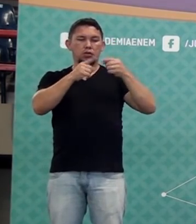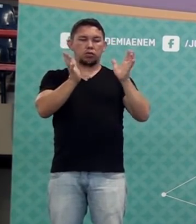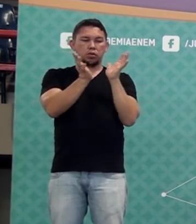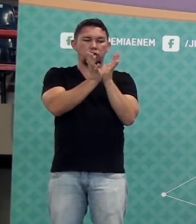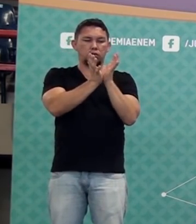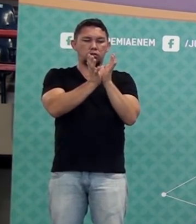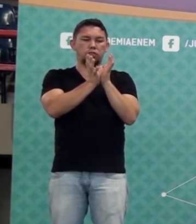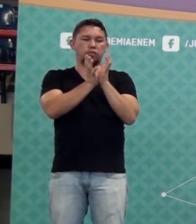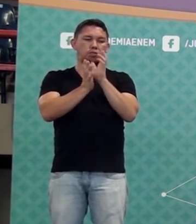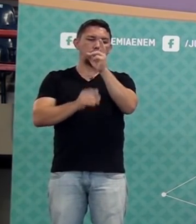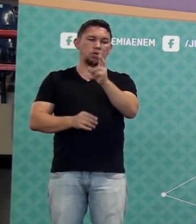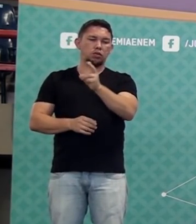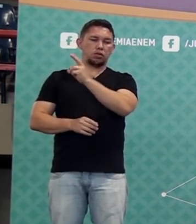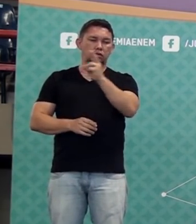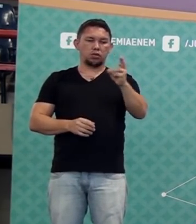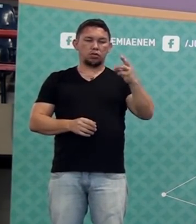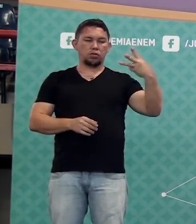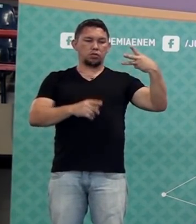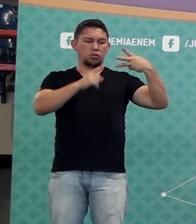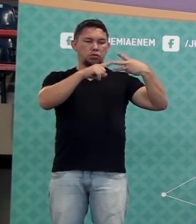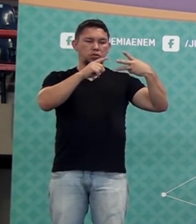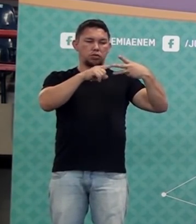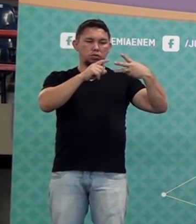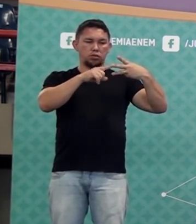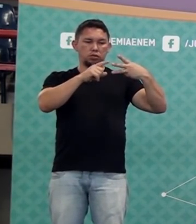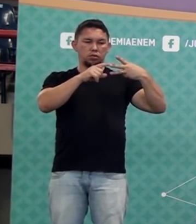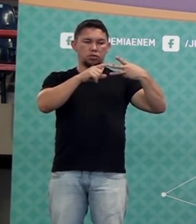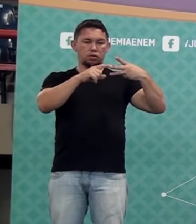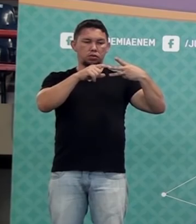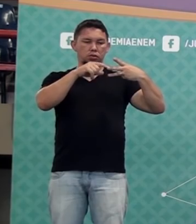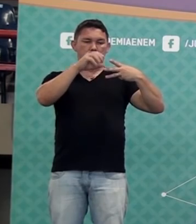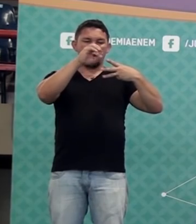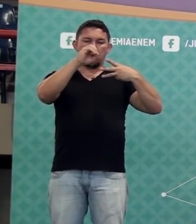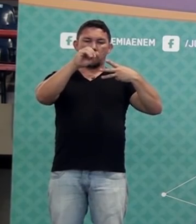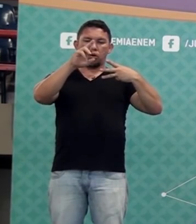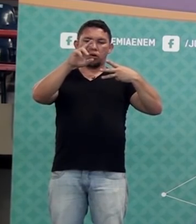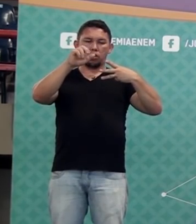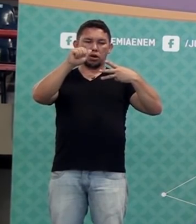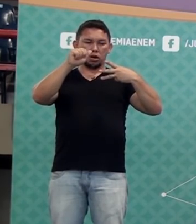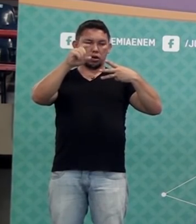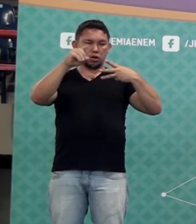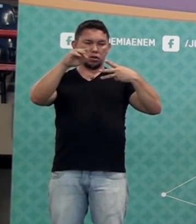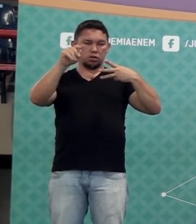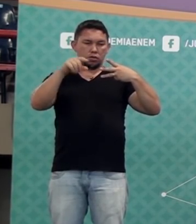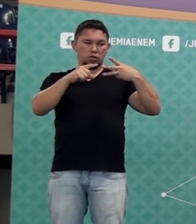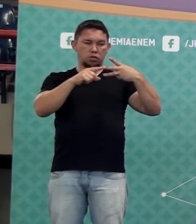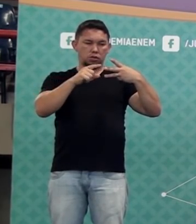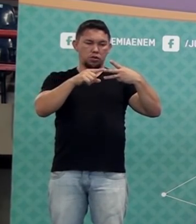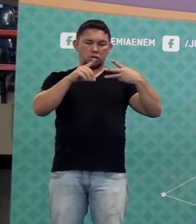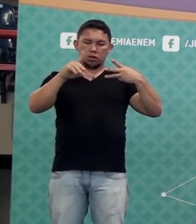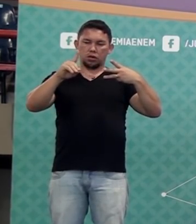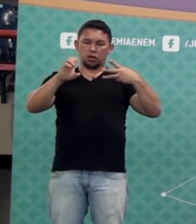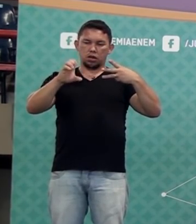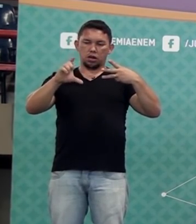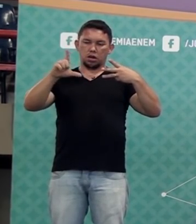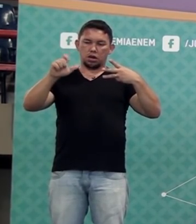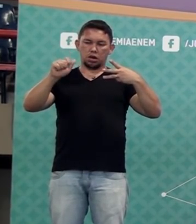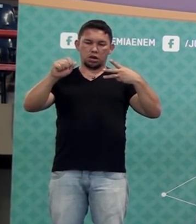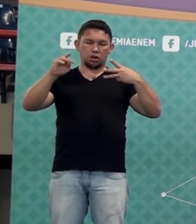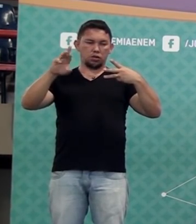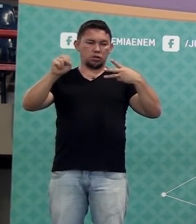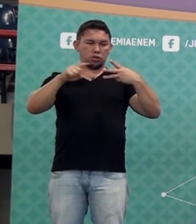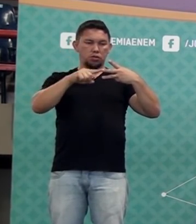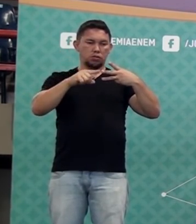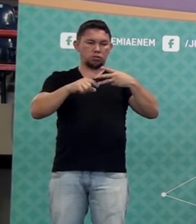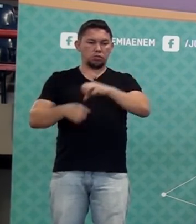Quem eram os belatores? Oratores de orar, de reza. Belatores de bélico, de guerra.